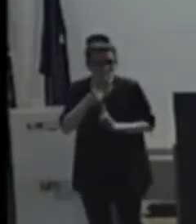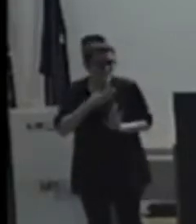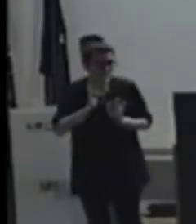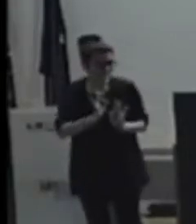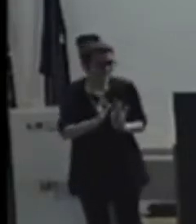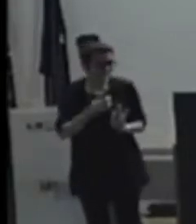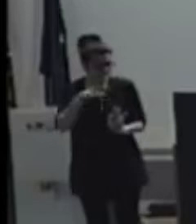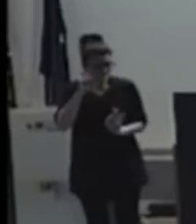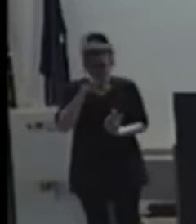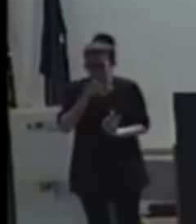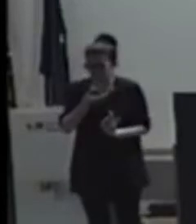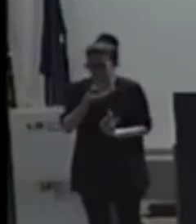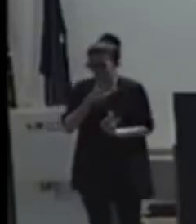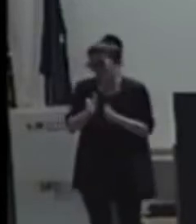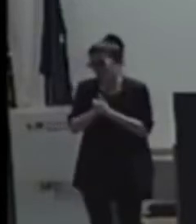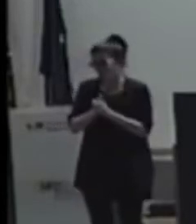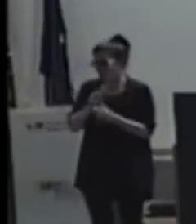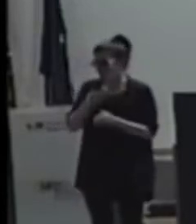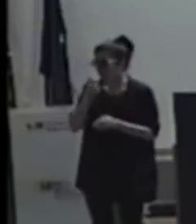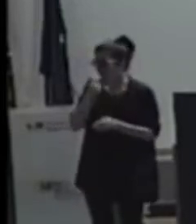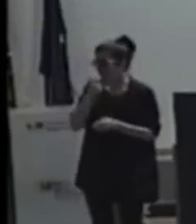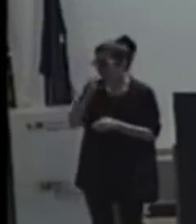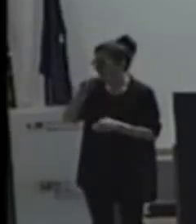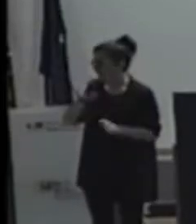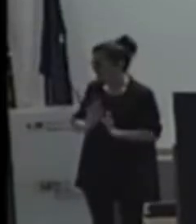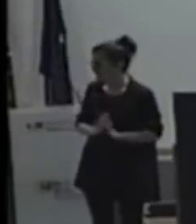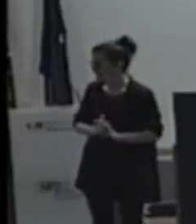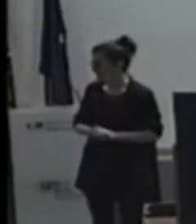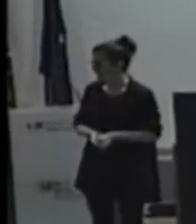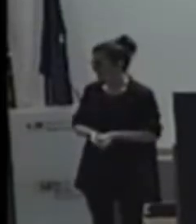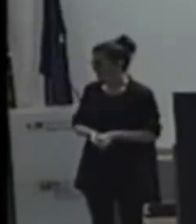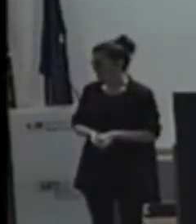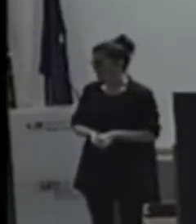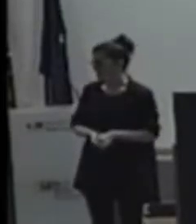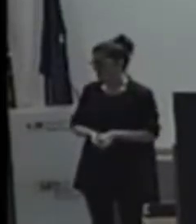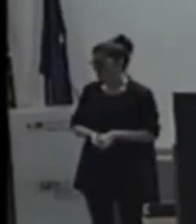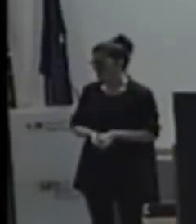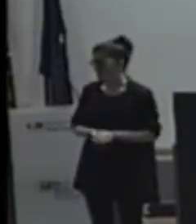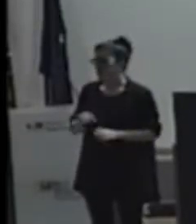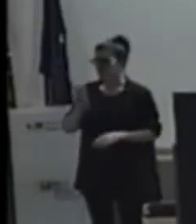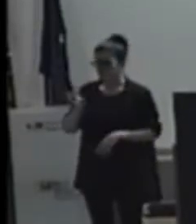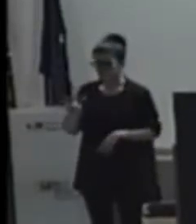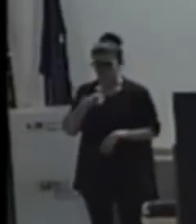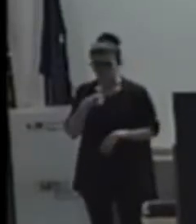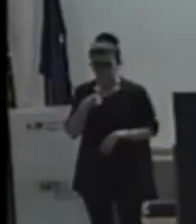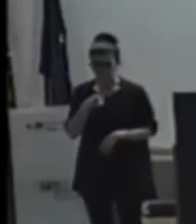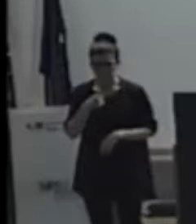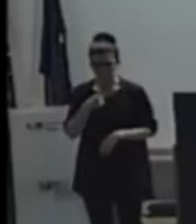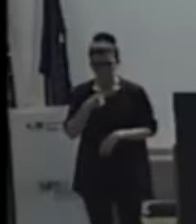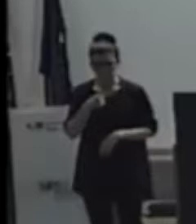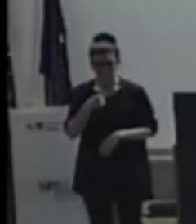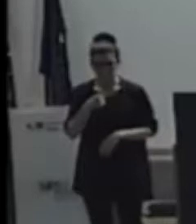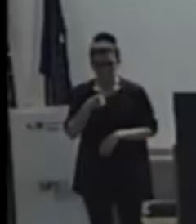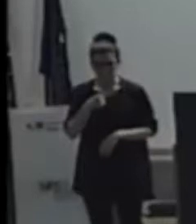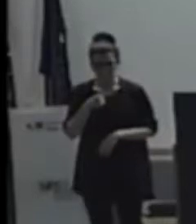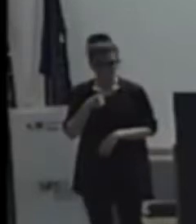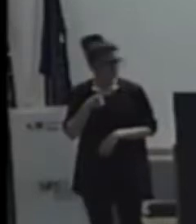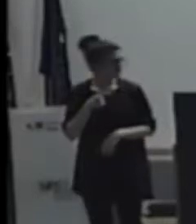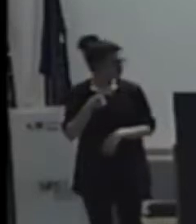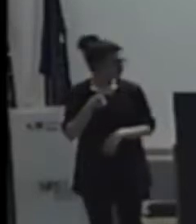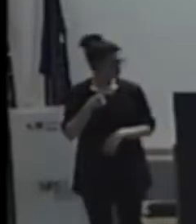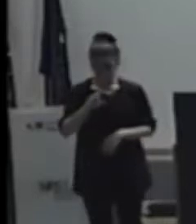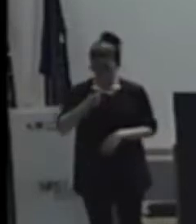Iñaki, si quiere añadir algo. Sí, claro que sí. Sí, yo cuando... A ver si...